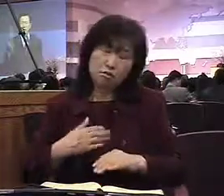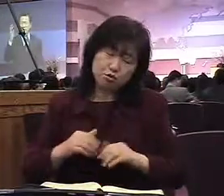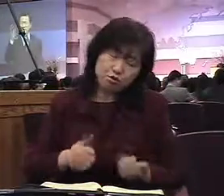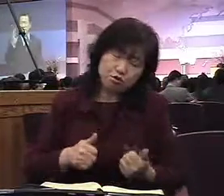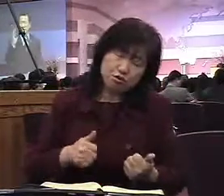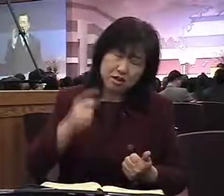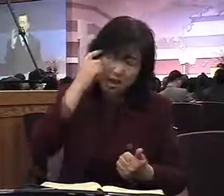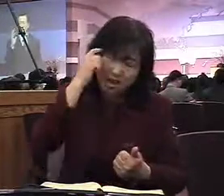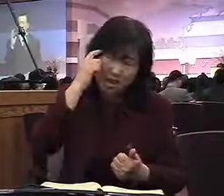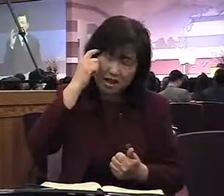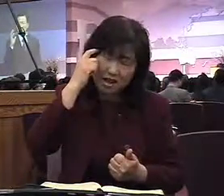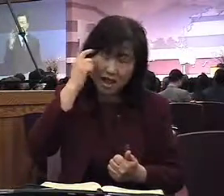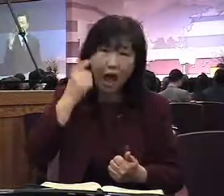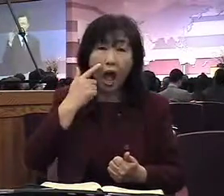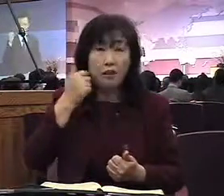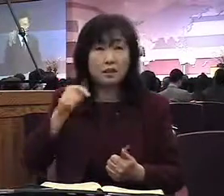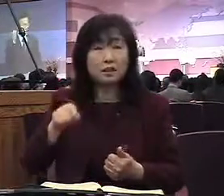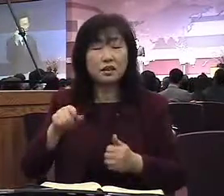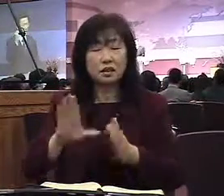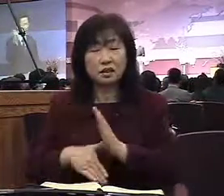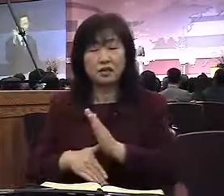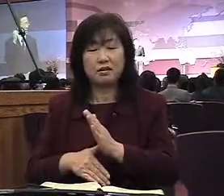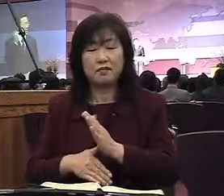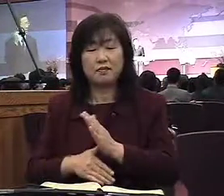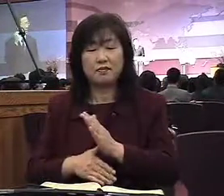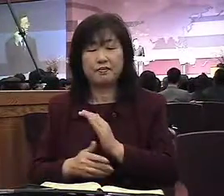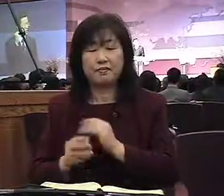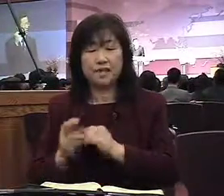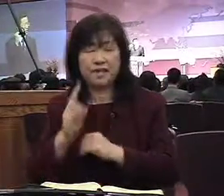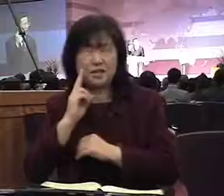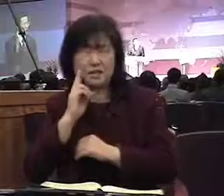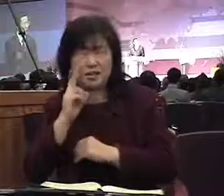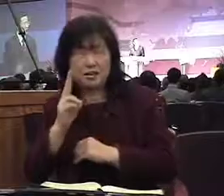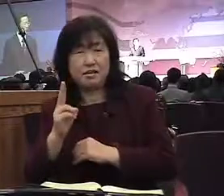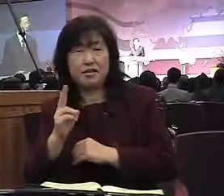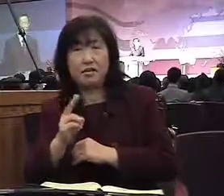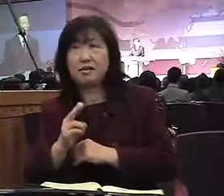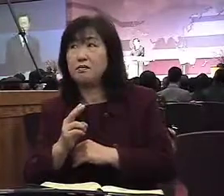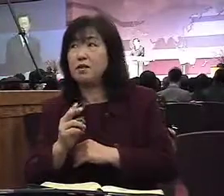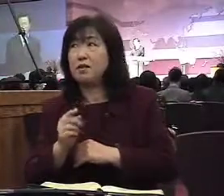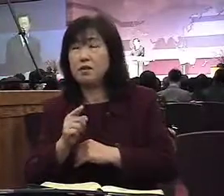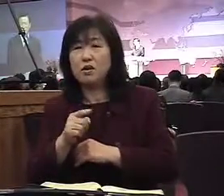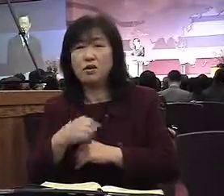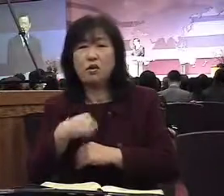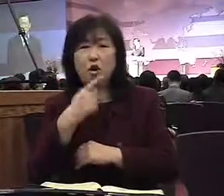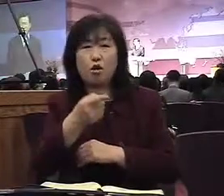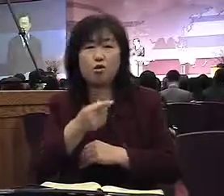그 당시에 제정신이 아마 아니셨던 거예요. 이렇게 하시면서 오늘 너 죽고